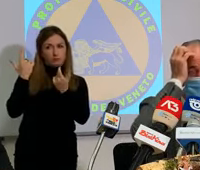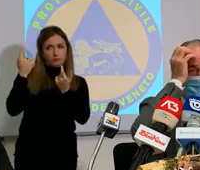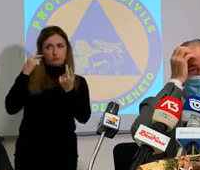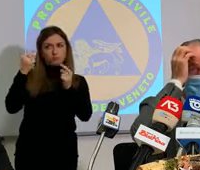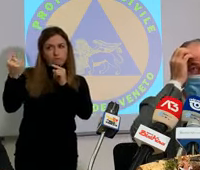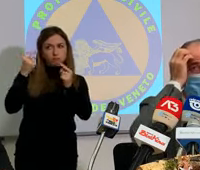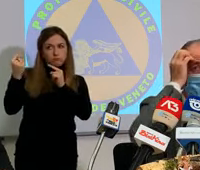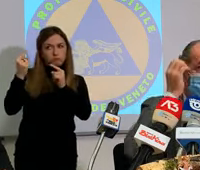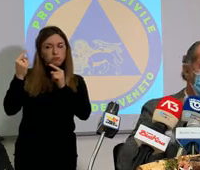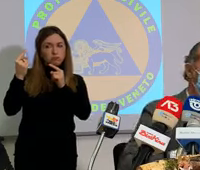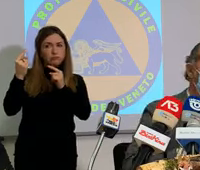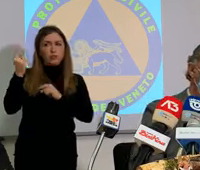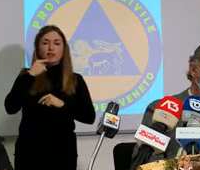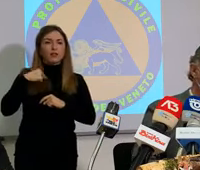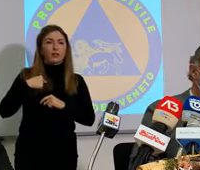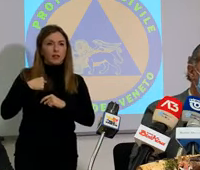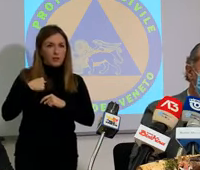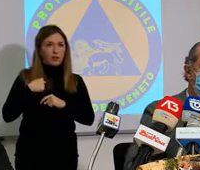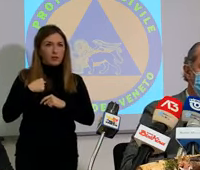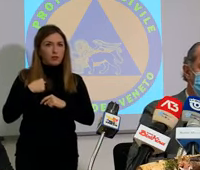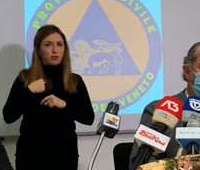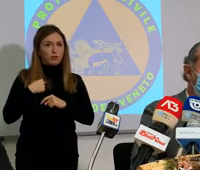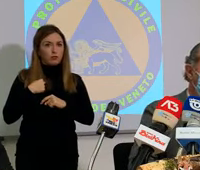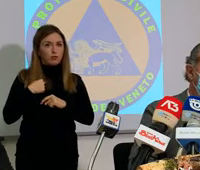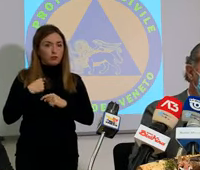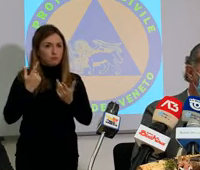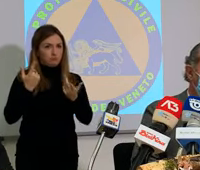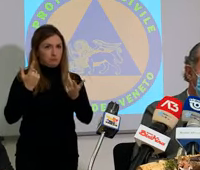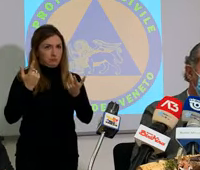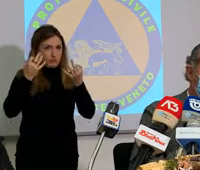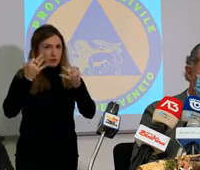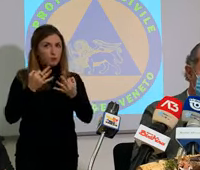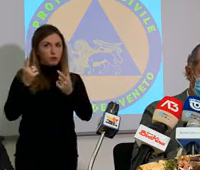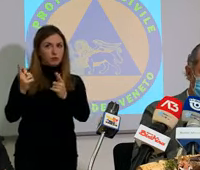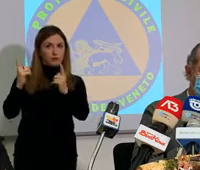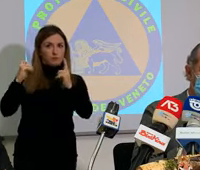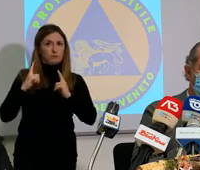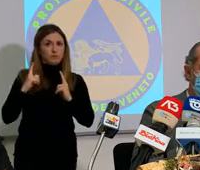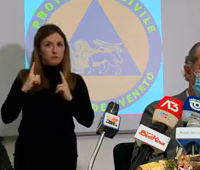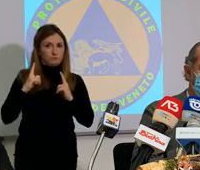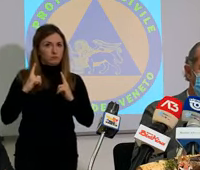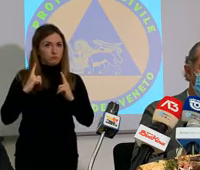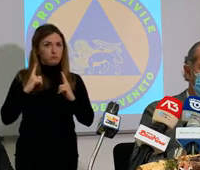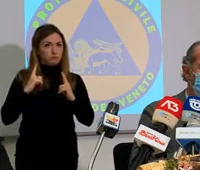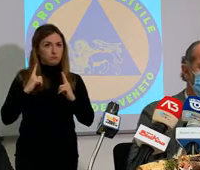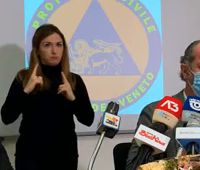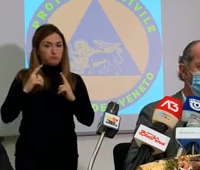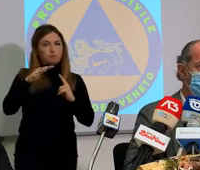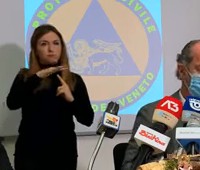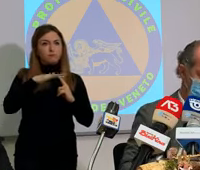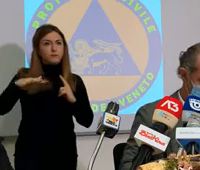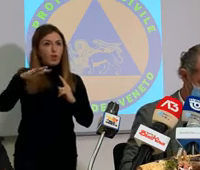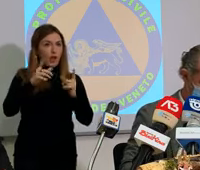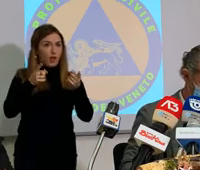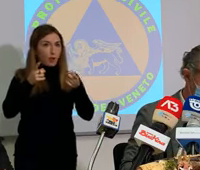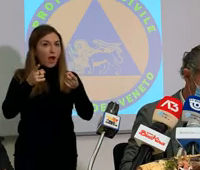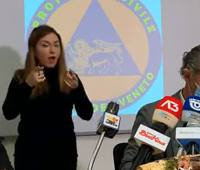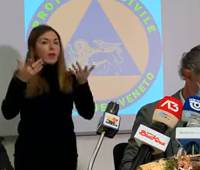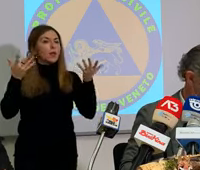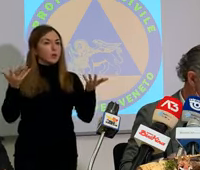stato detto è in arrivo la definizione di caso e quindi anche il tema della della sommatoria rapidi più